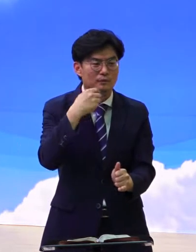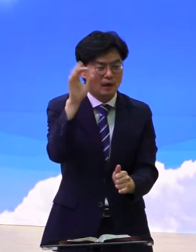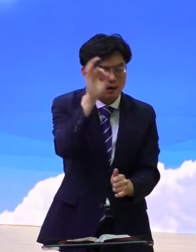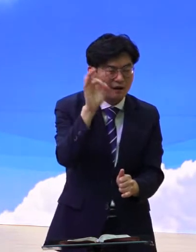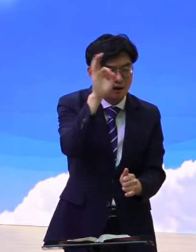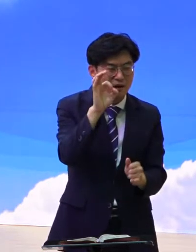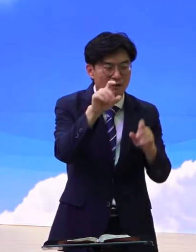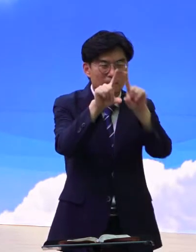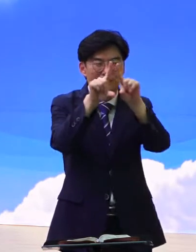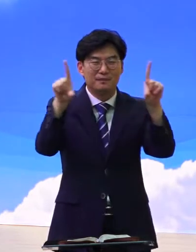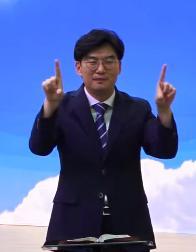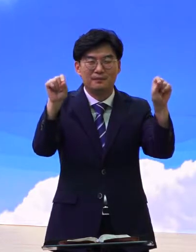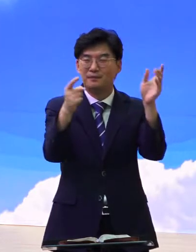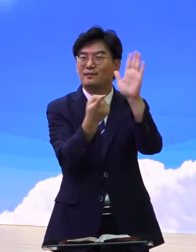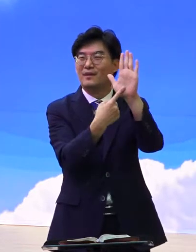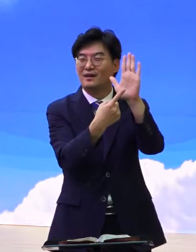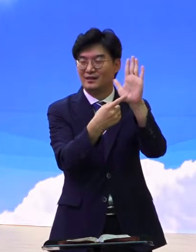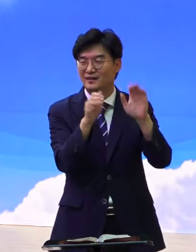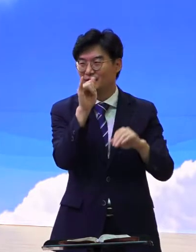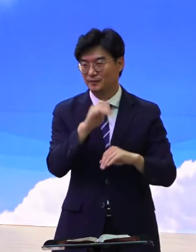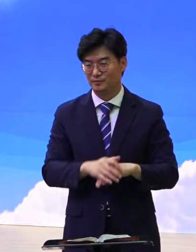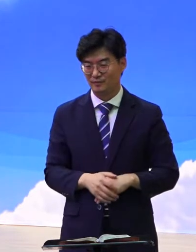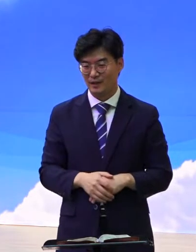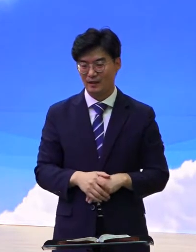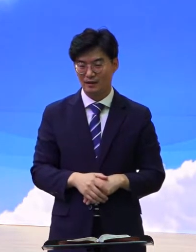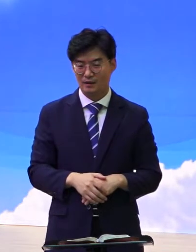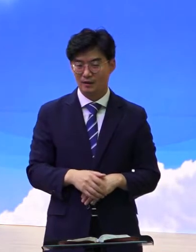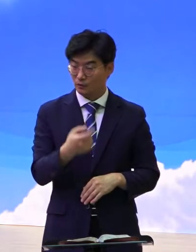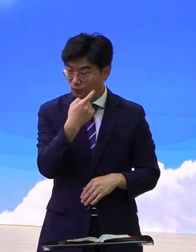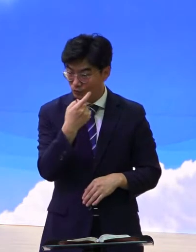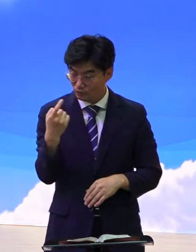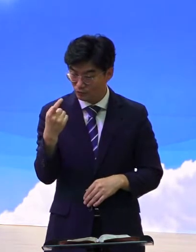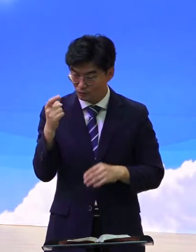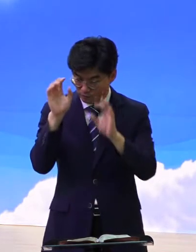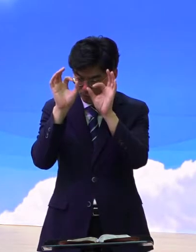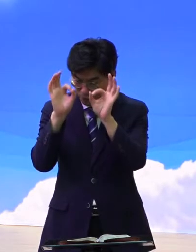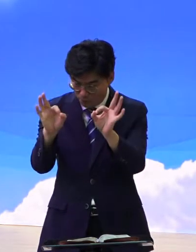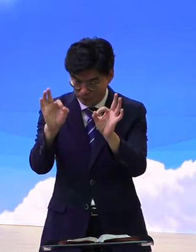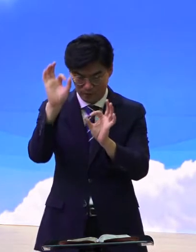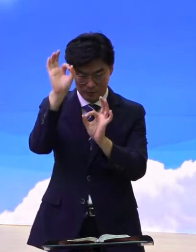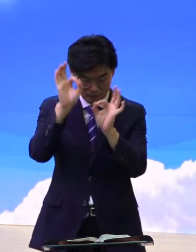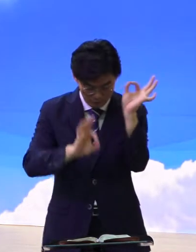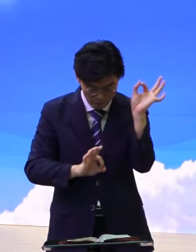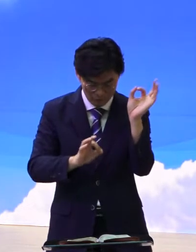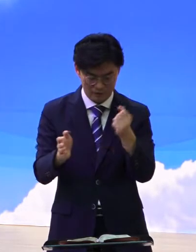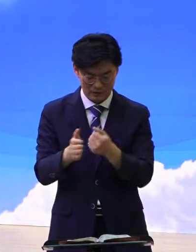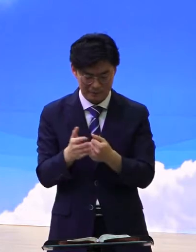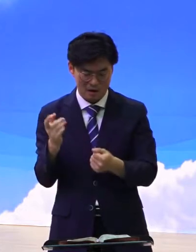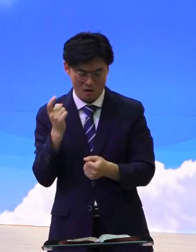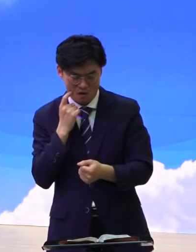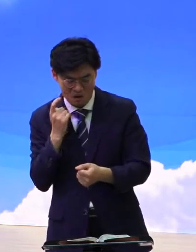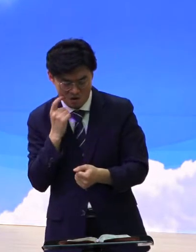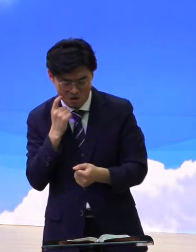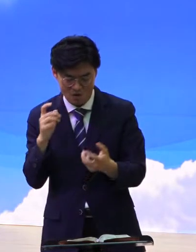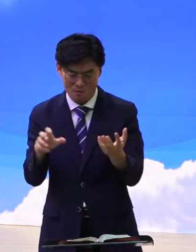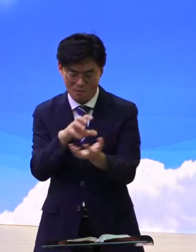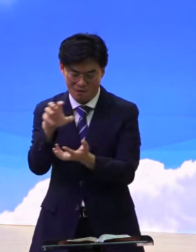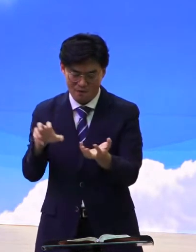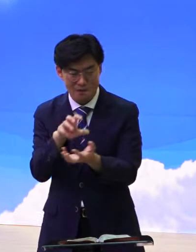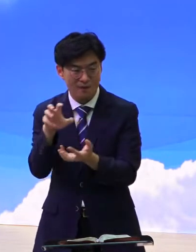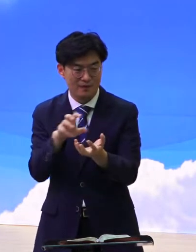것을 통해서 많은 왜곡이 일어나고 또 사실 거짓된 일들이 많이 일어납니다. 그래도 세상은 그것을